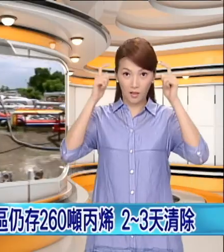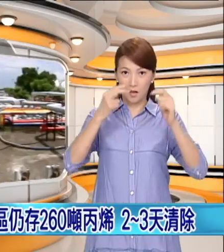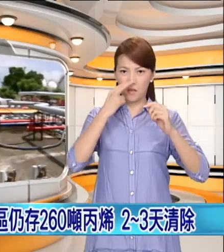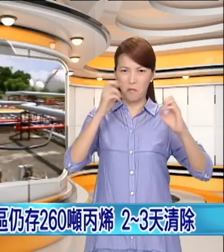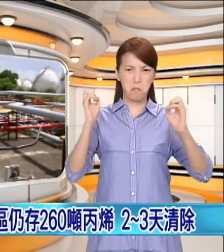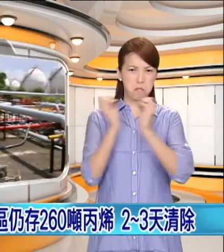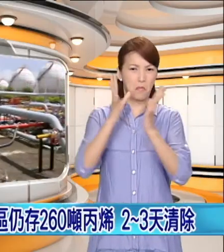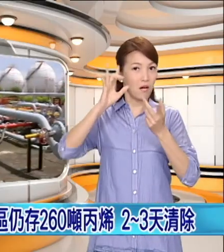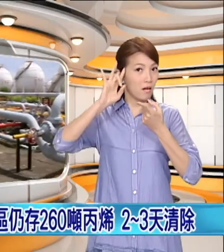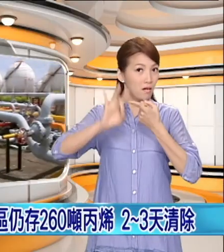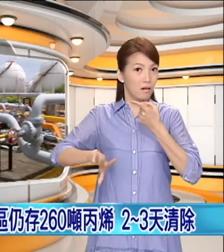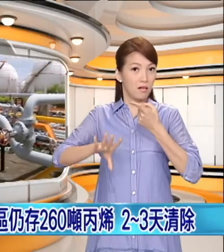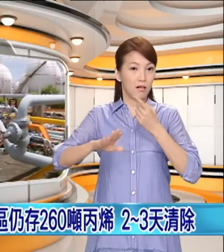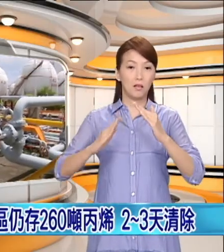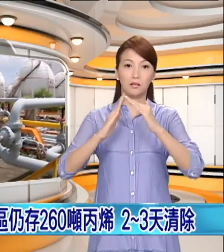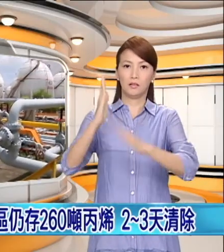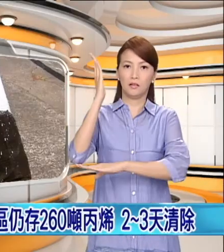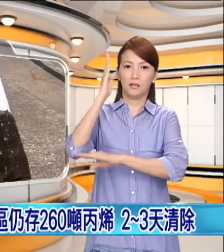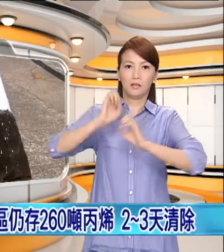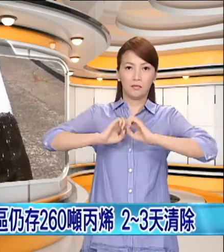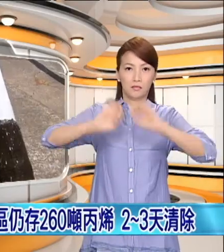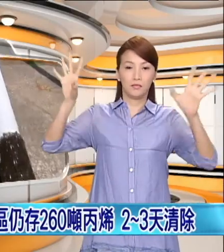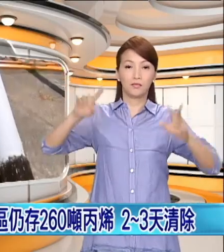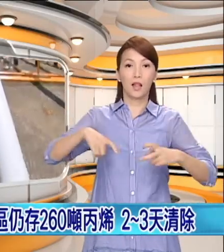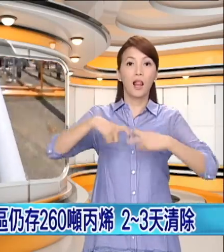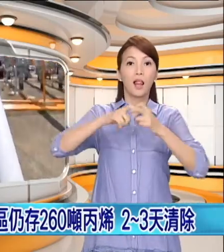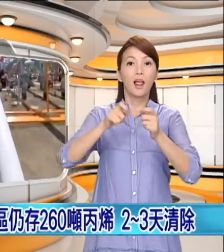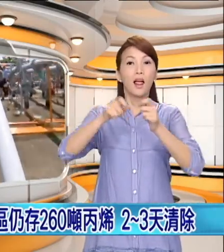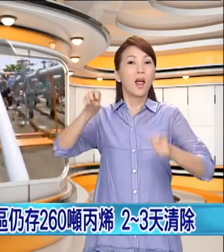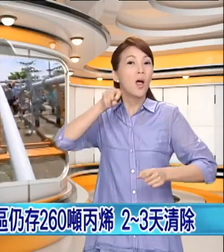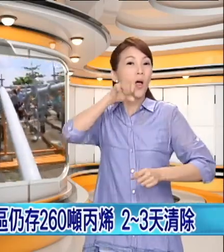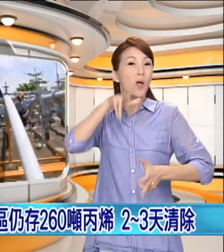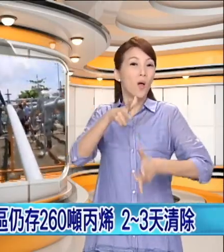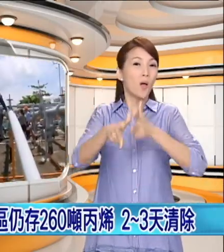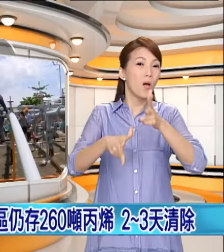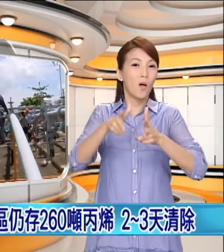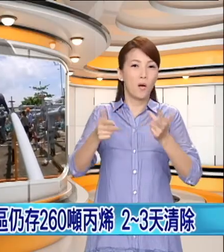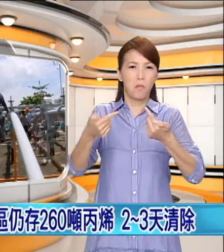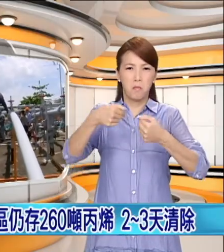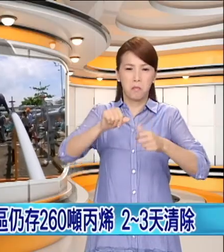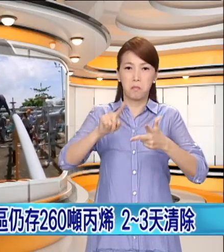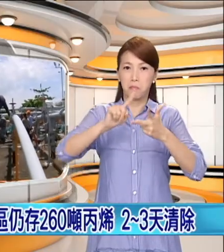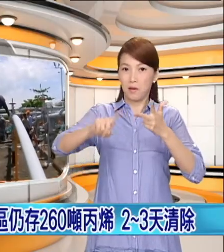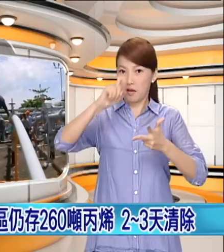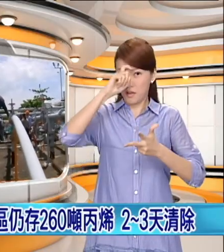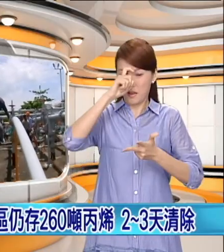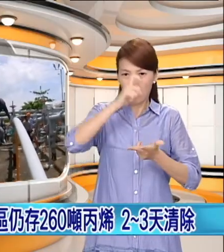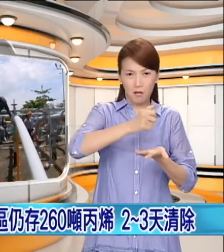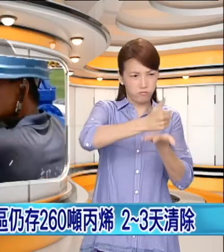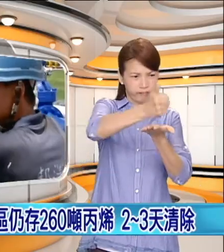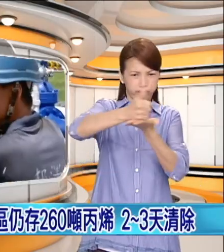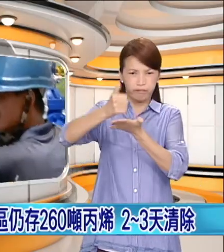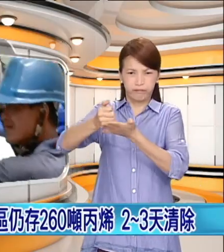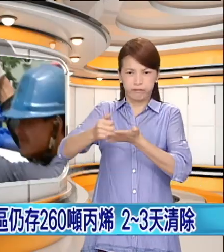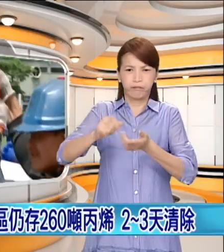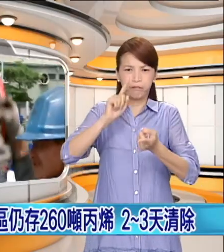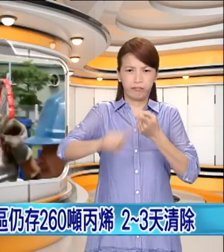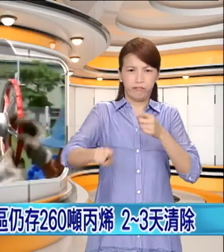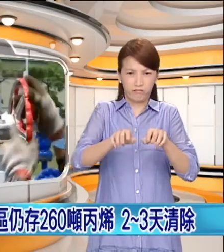这次气爆意外，高雄市政府说是李长荣化工的丙烯外泄所肇的祸，但是呢，在